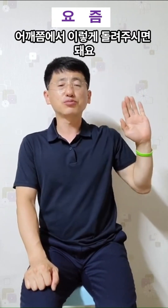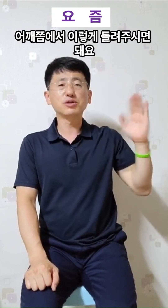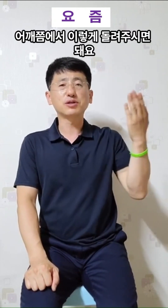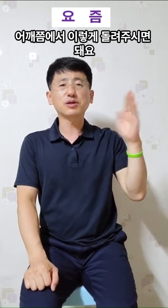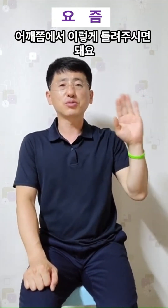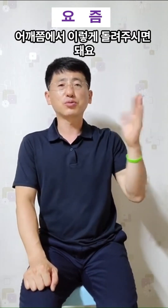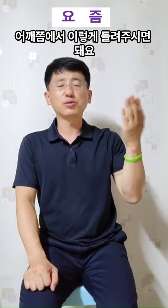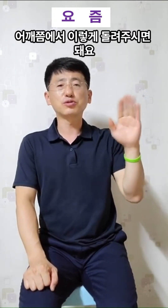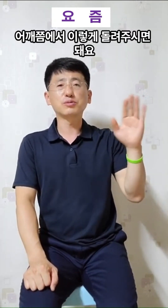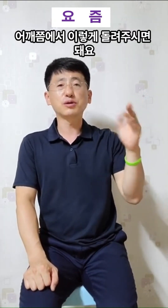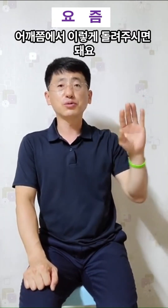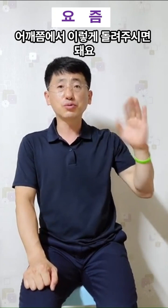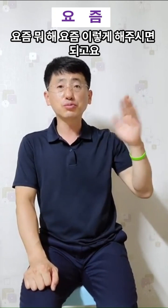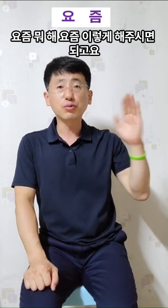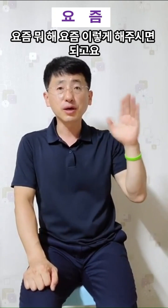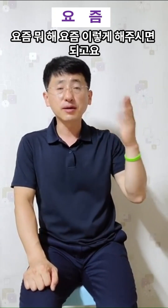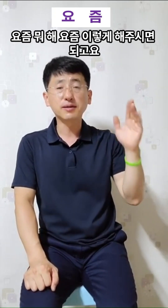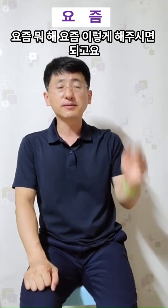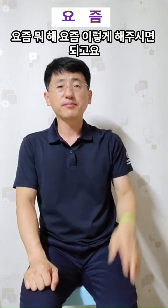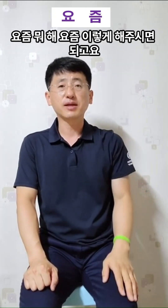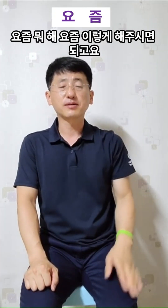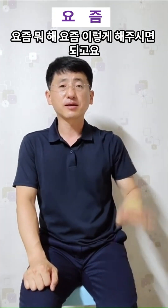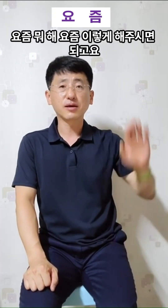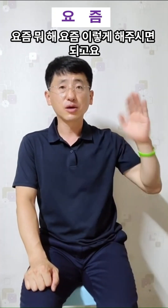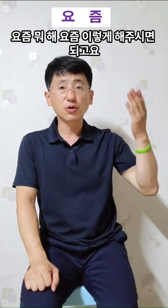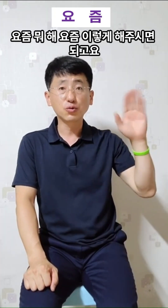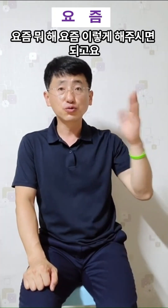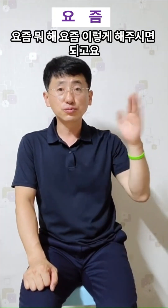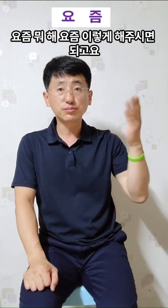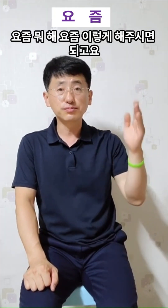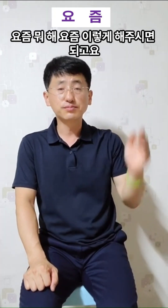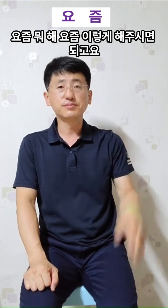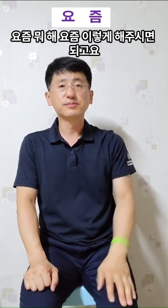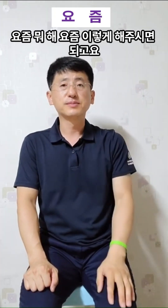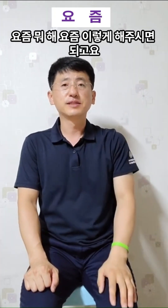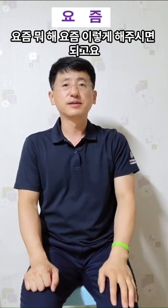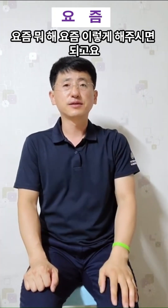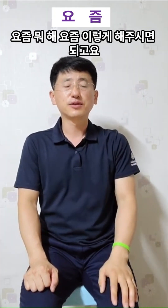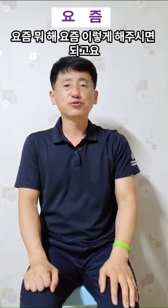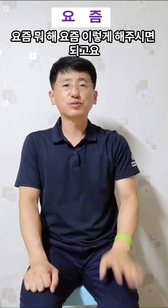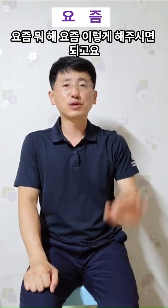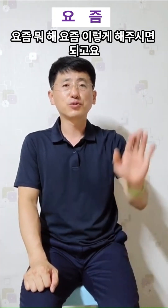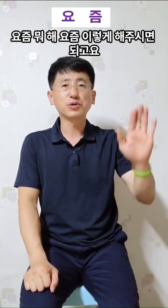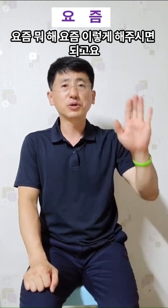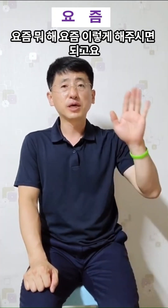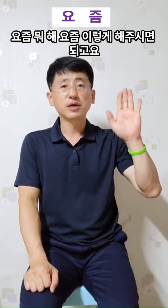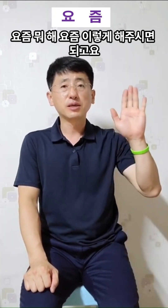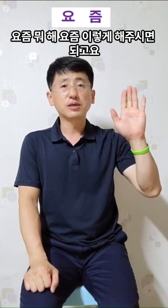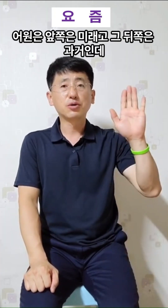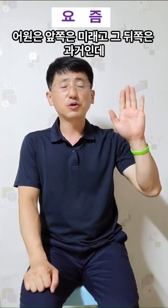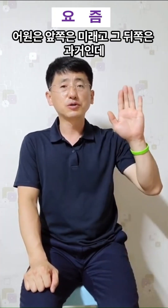어깨쯤에서 이렇게 돌려주시면 돼요. 요즘 뭐해? 할 때 요즘 이렇게 해주시면 되고요. 이